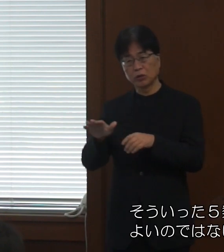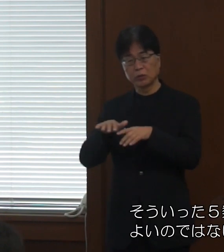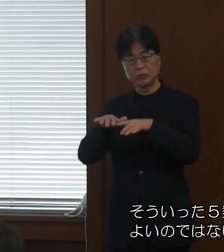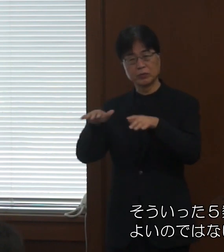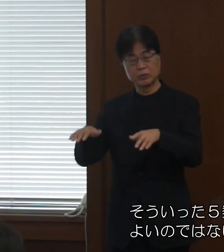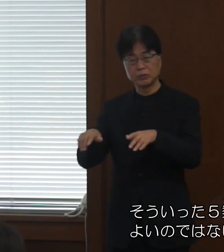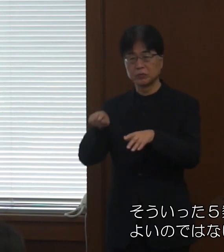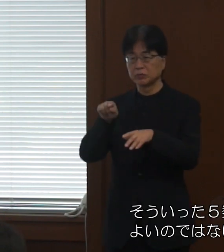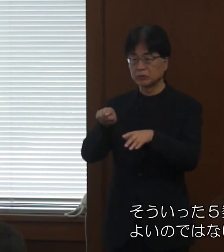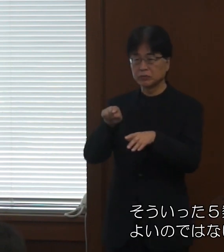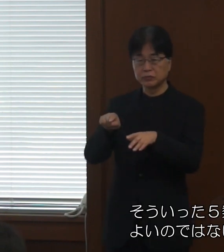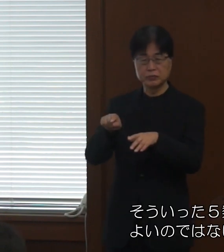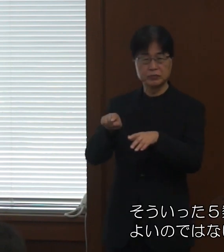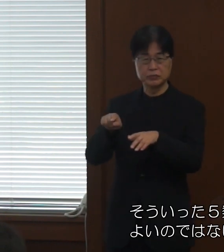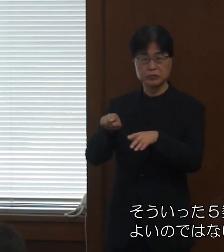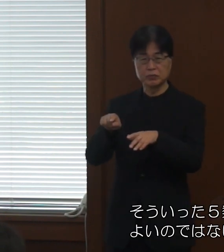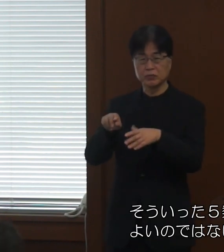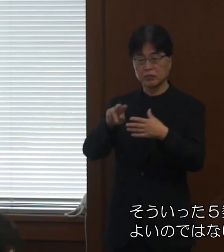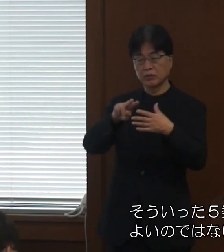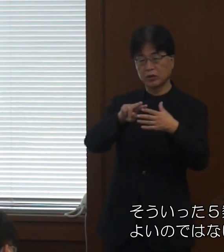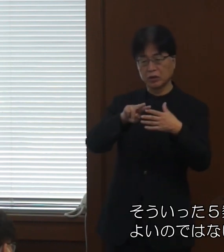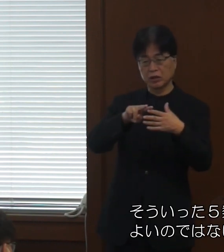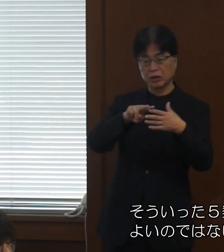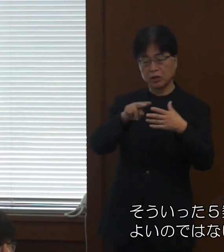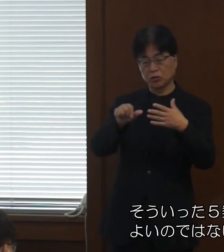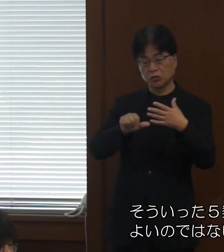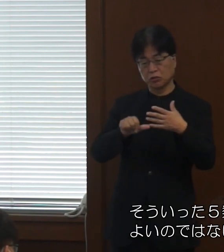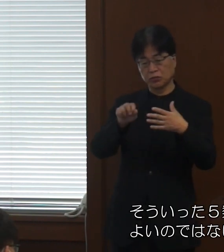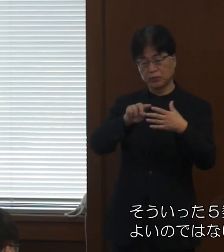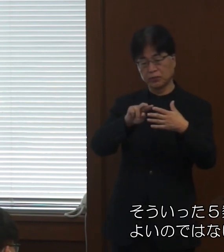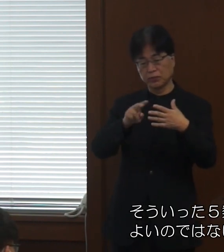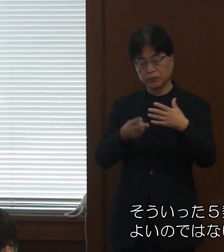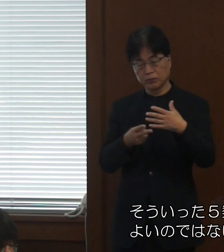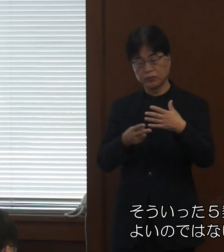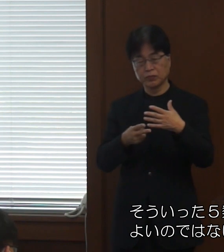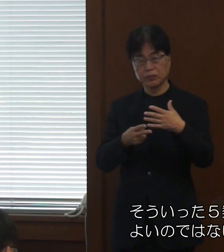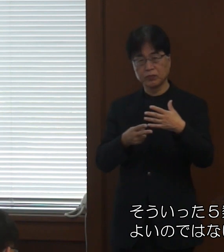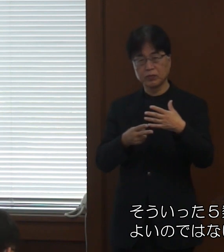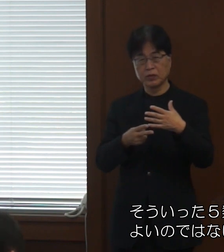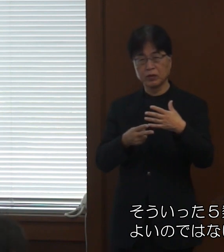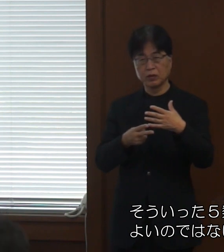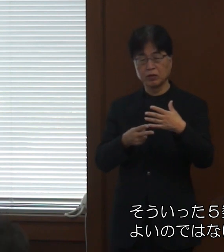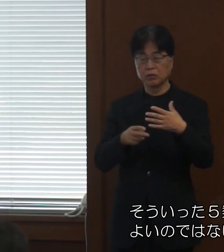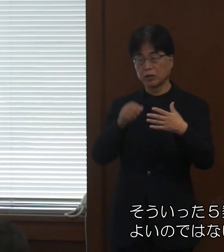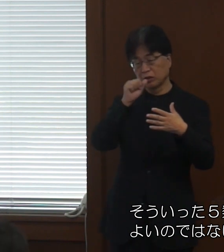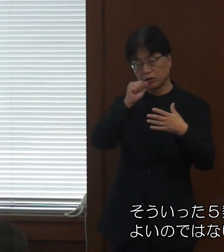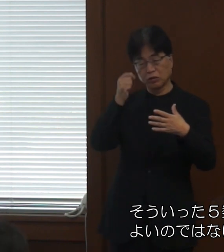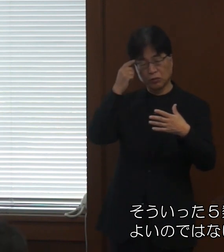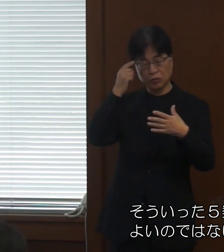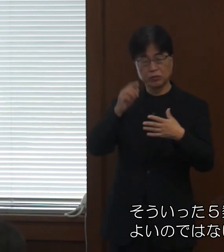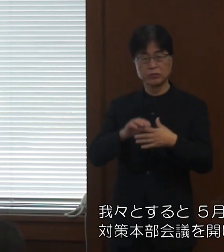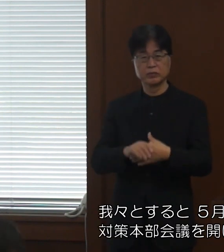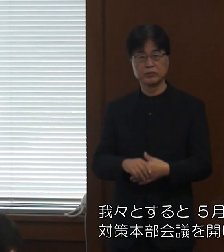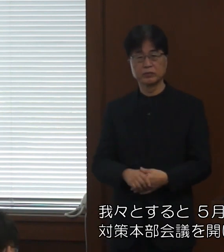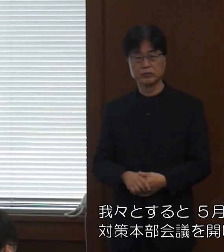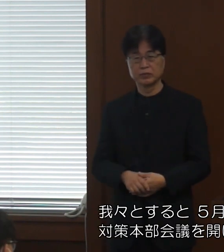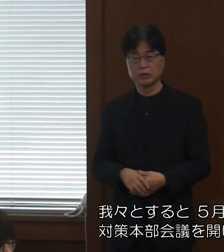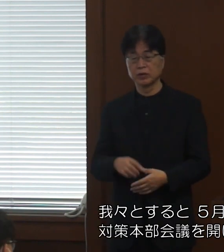の中ではそういったゴール移行というふうなことで良いのではないかというふうに思っております